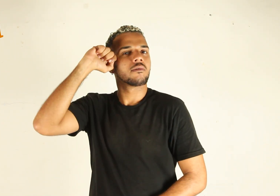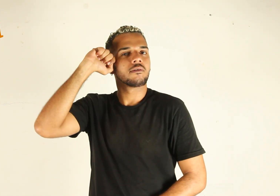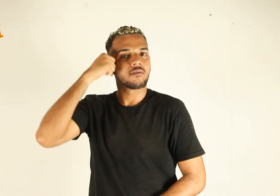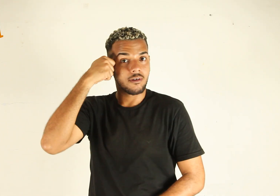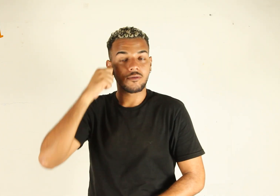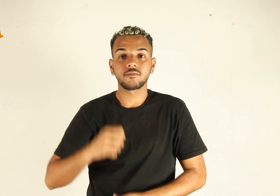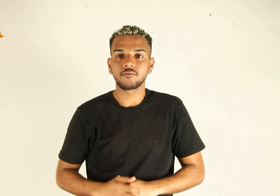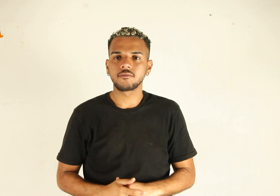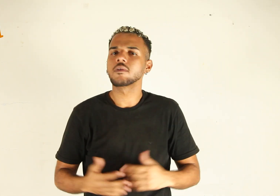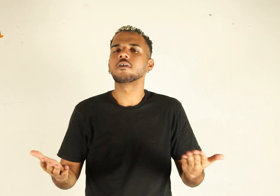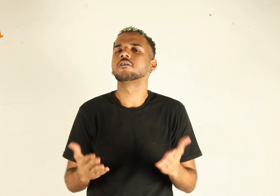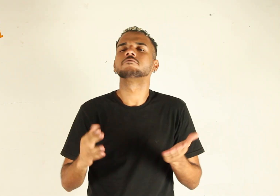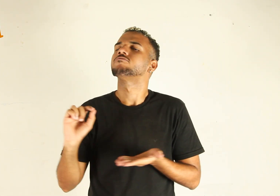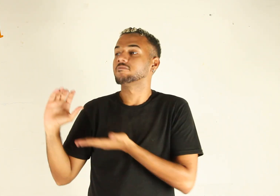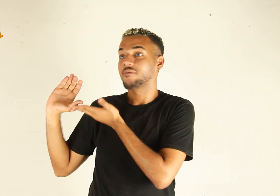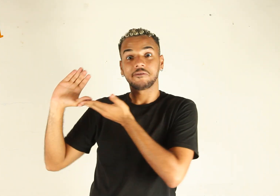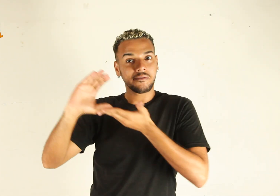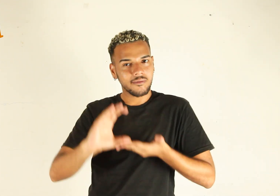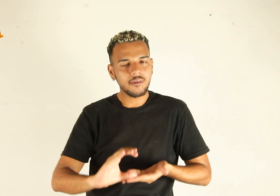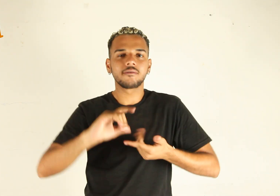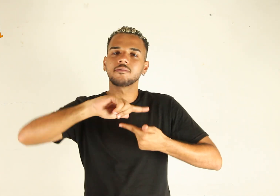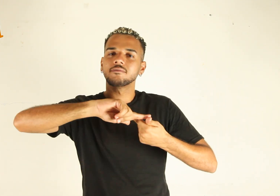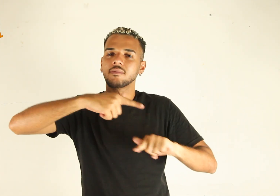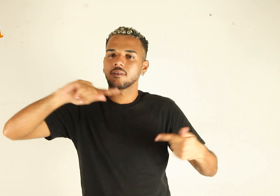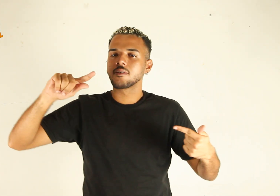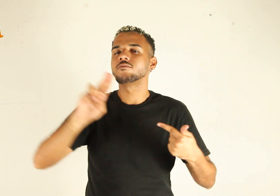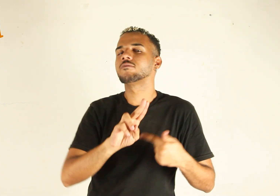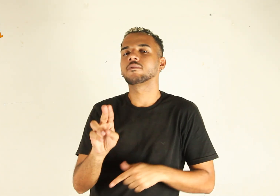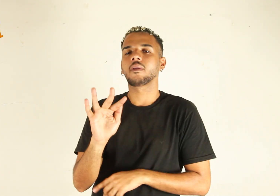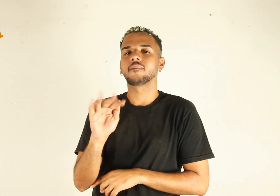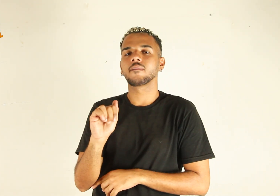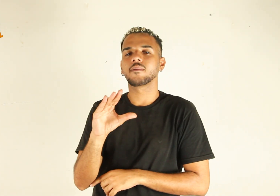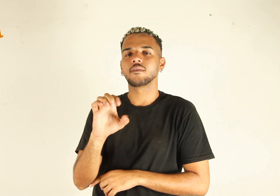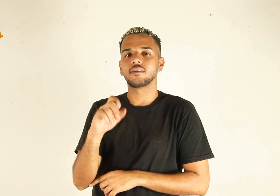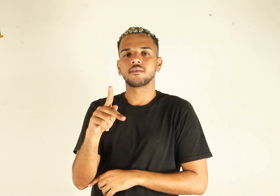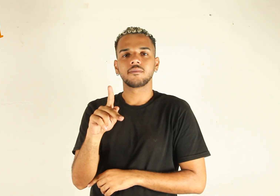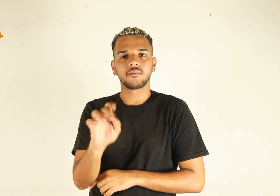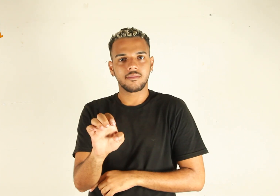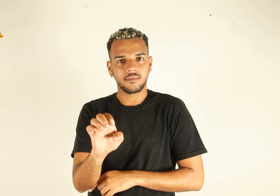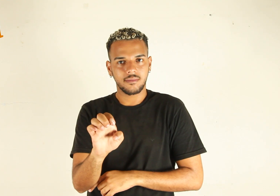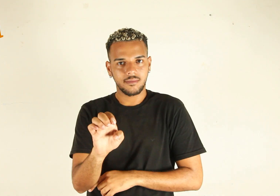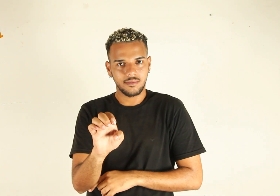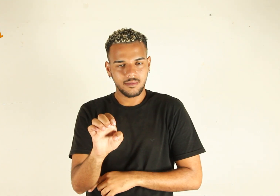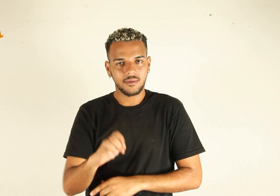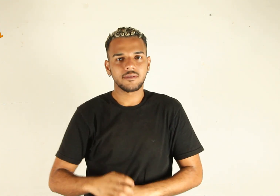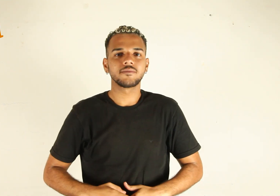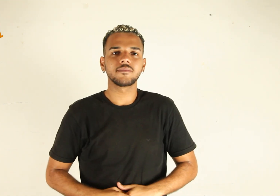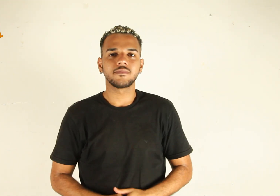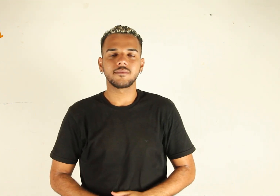com o financiamento da Fundação de Amparo à Ciência e Tecnologia do Estado de Pernambuco, FACEP, Gira Podcast,